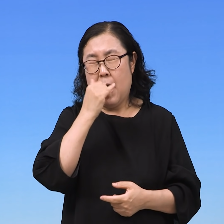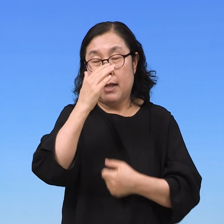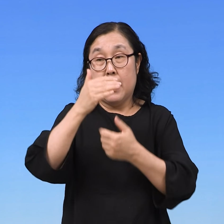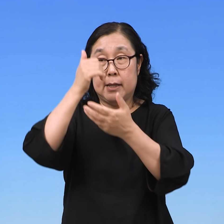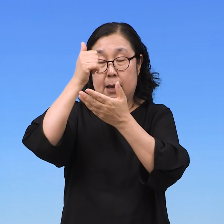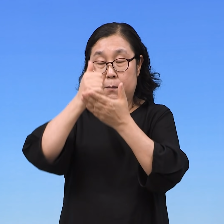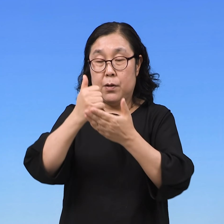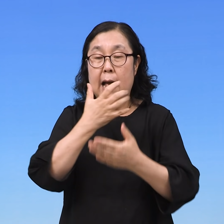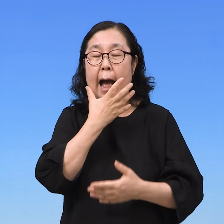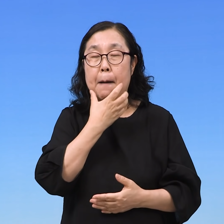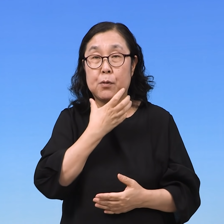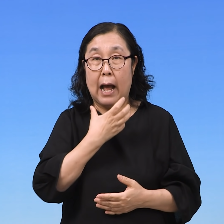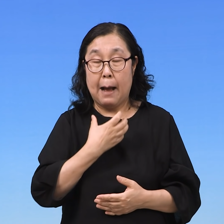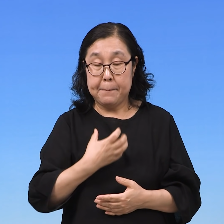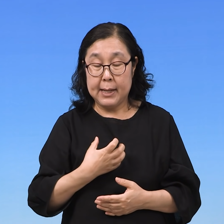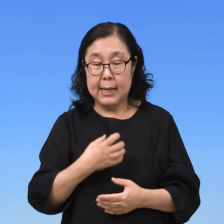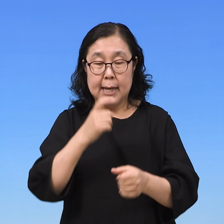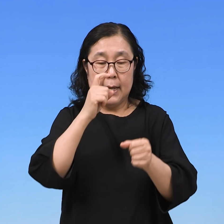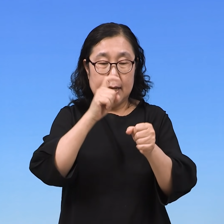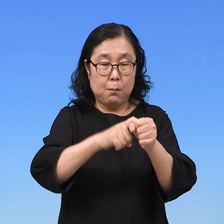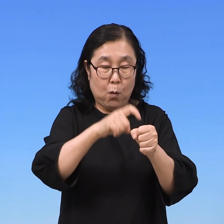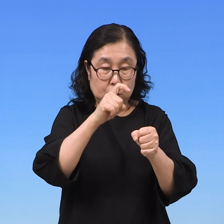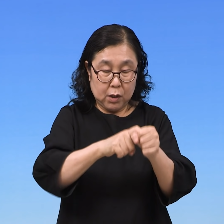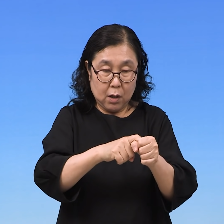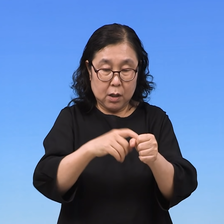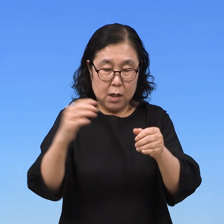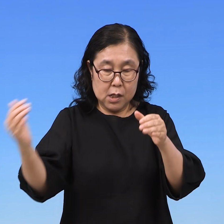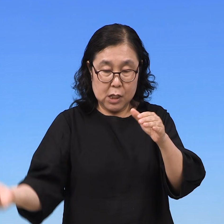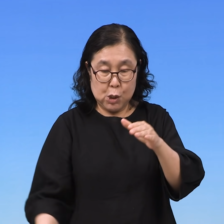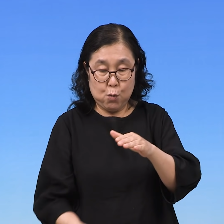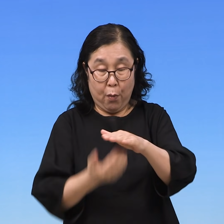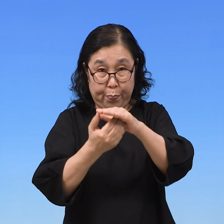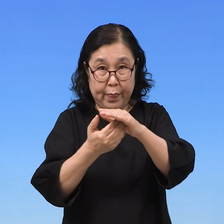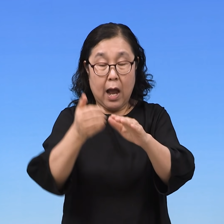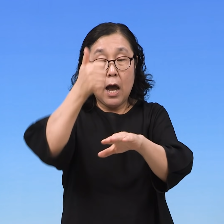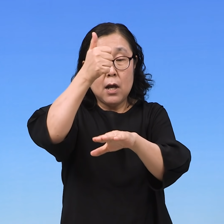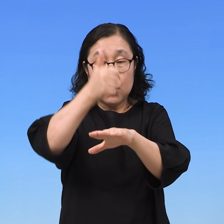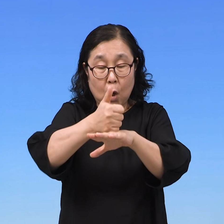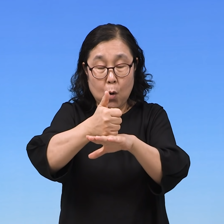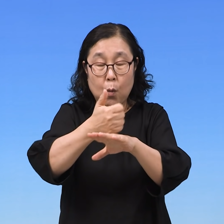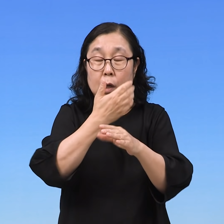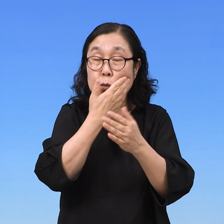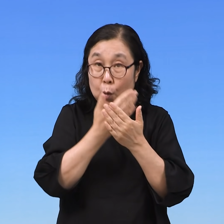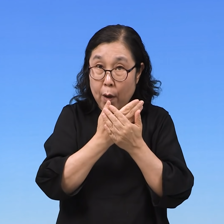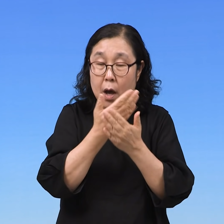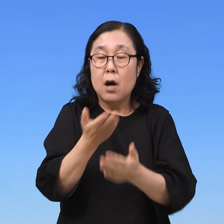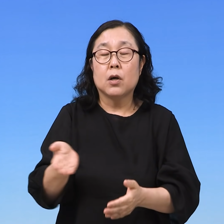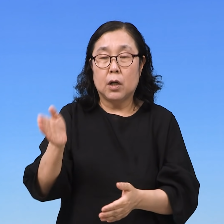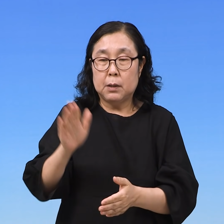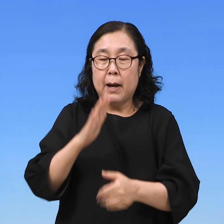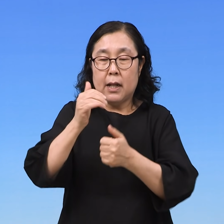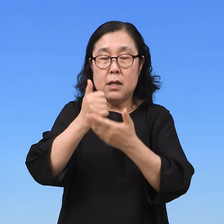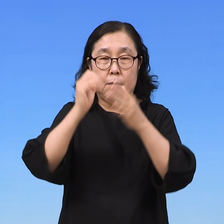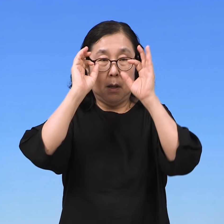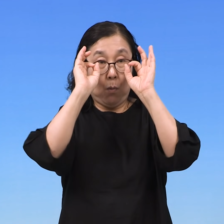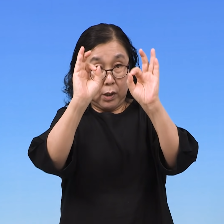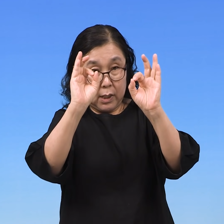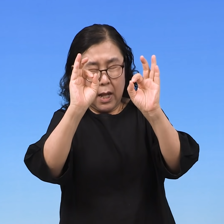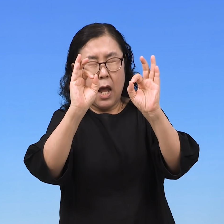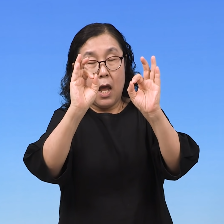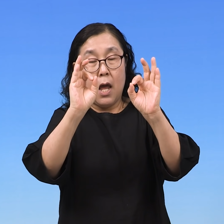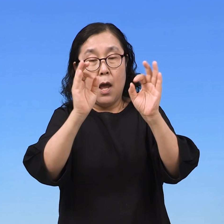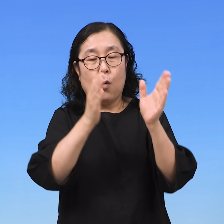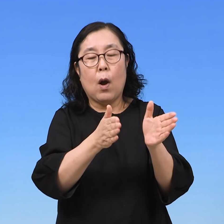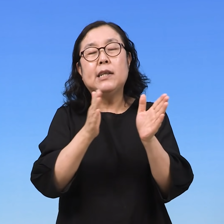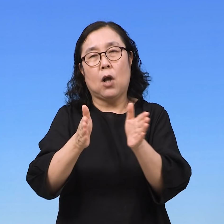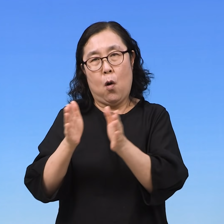결국은 아브라함이 그것을 이루어냈다, 이 결과도 중요하지만 하나님의 관점으로는 그 과정도 중요하다는 겁니다. 그렇기